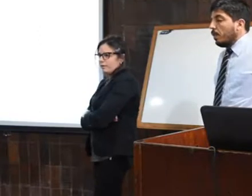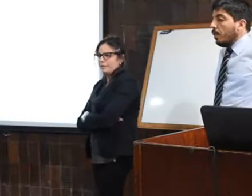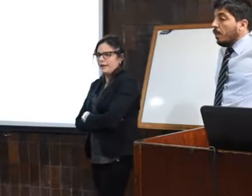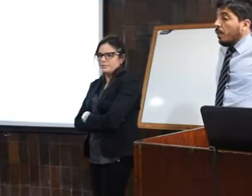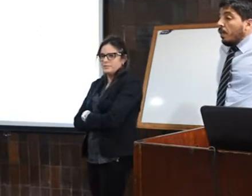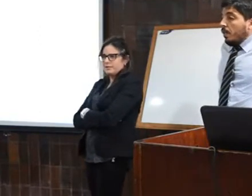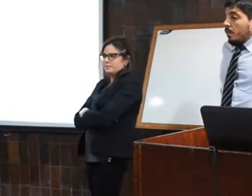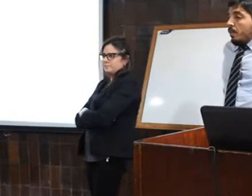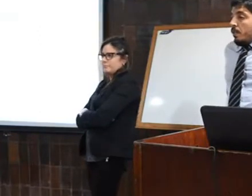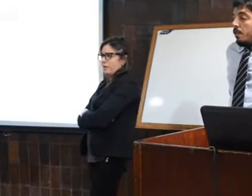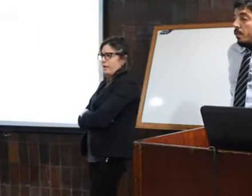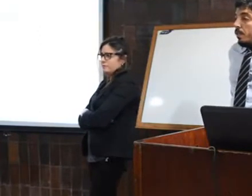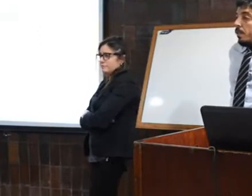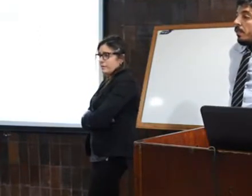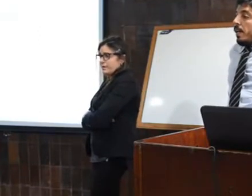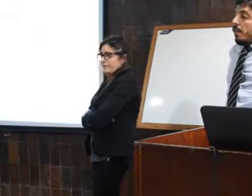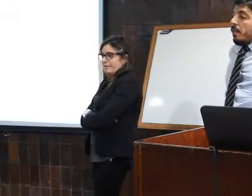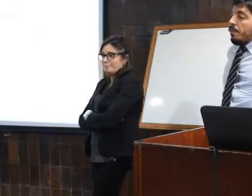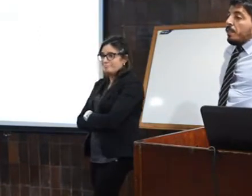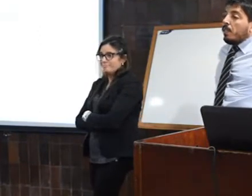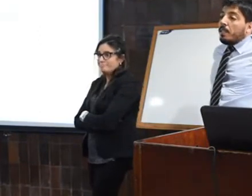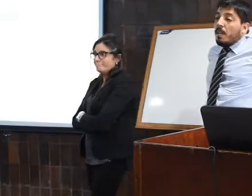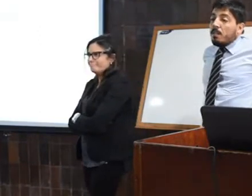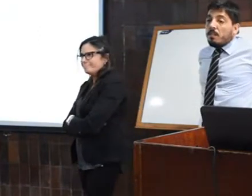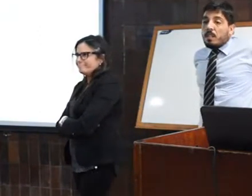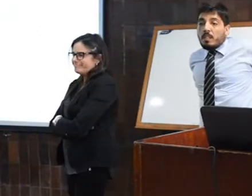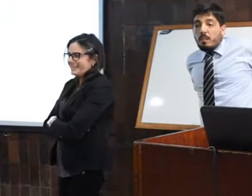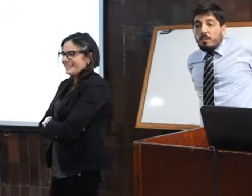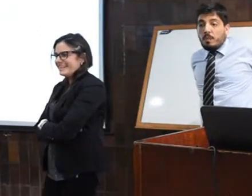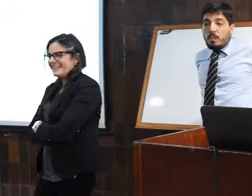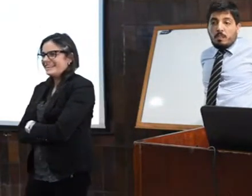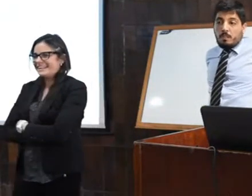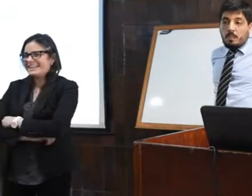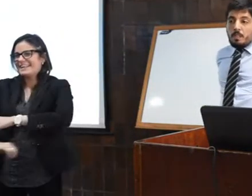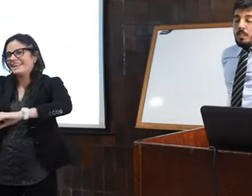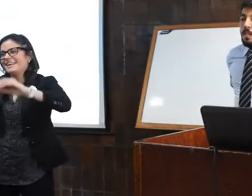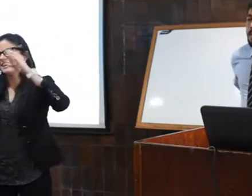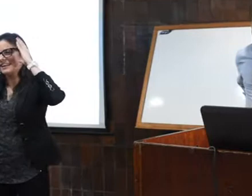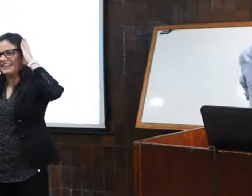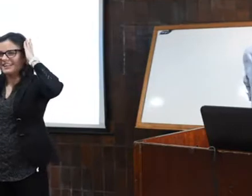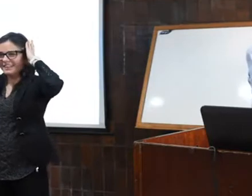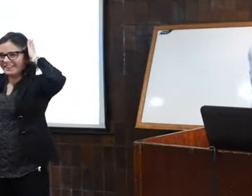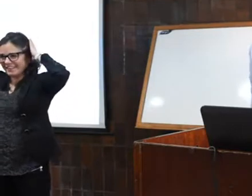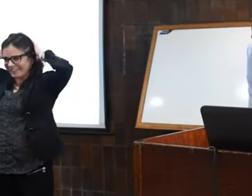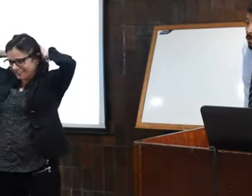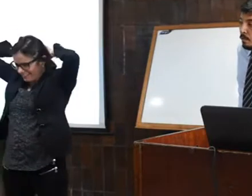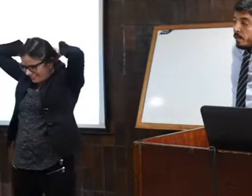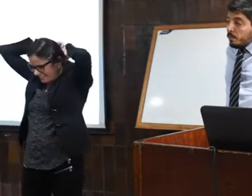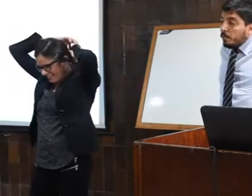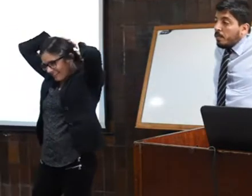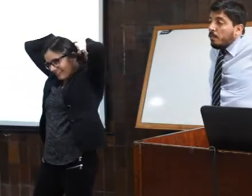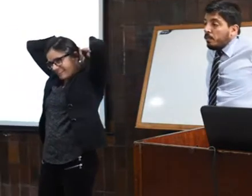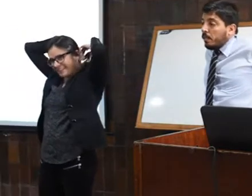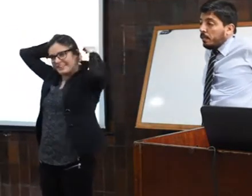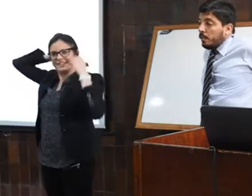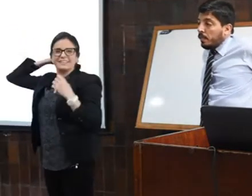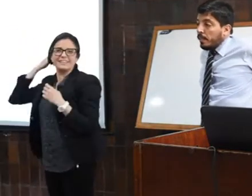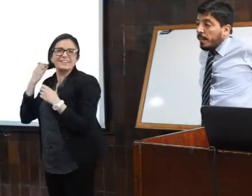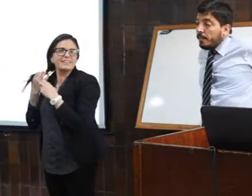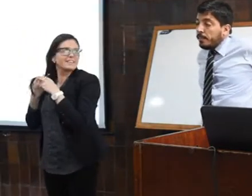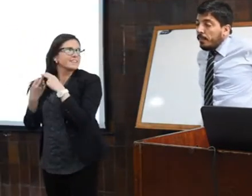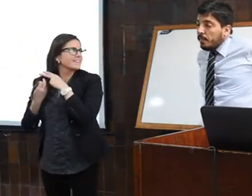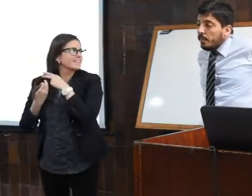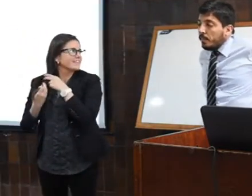mi celda porque es difícil rastrear el origen del fondo y que nos conocemos la reputación del